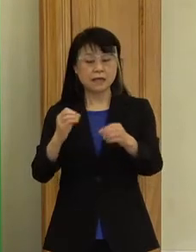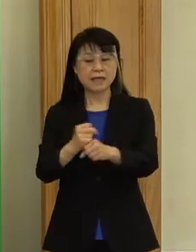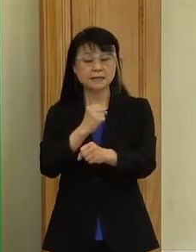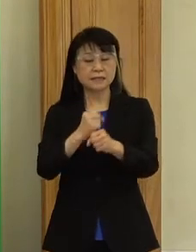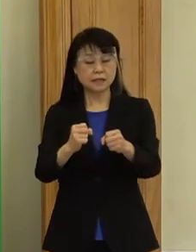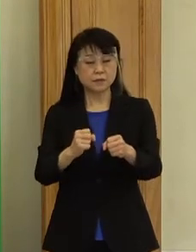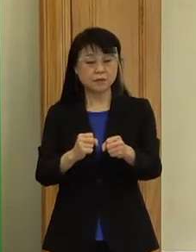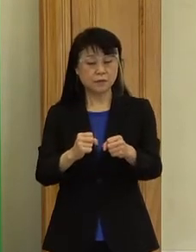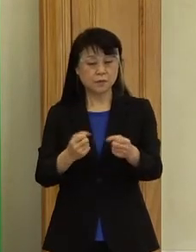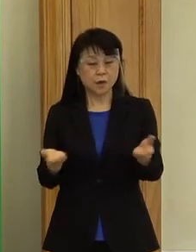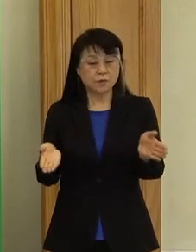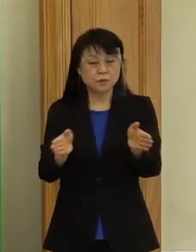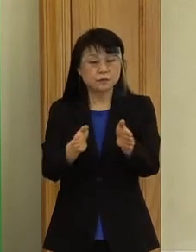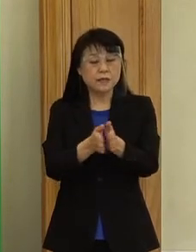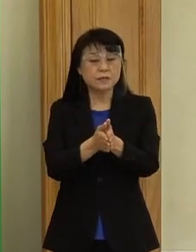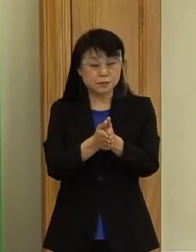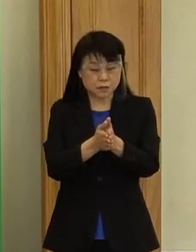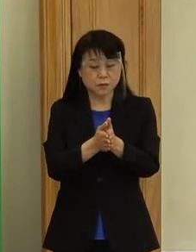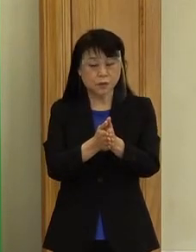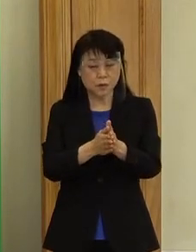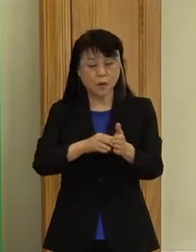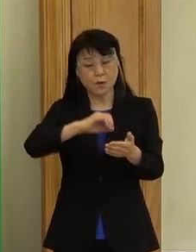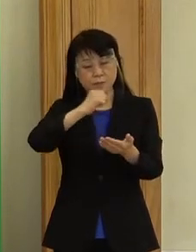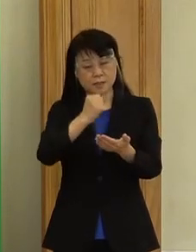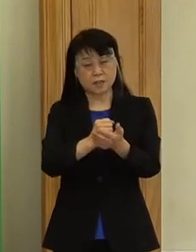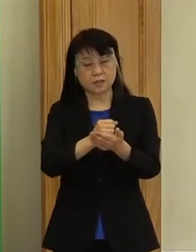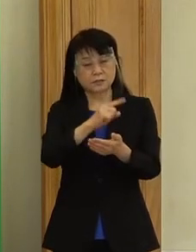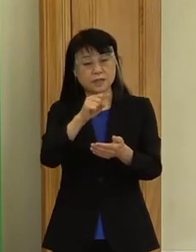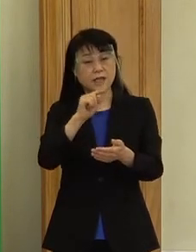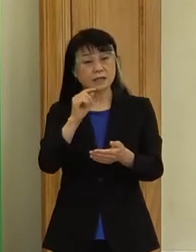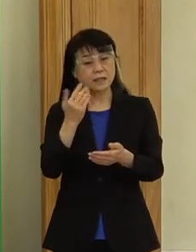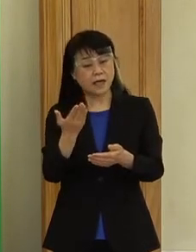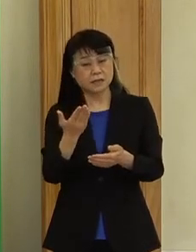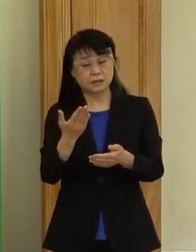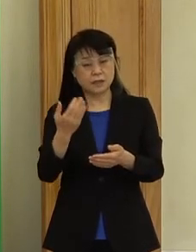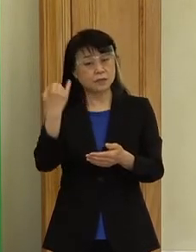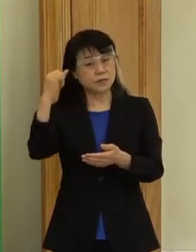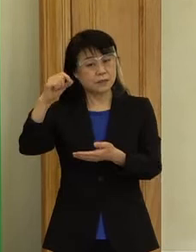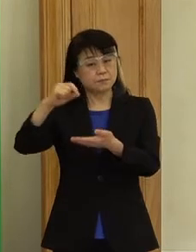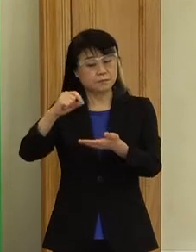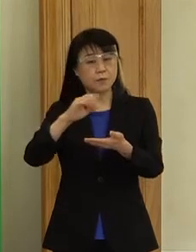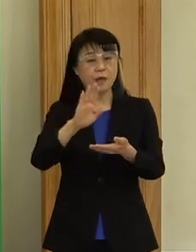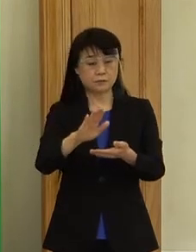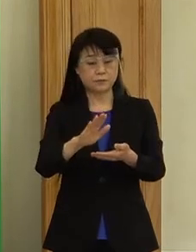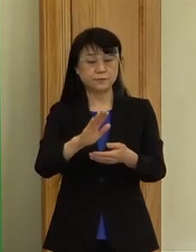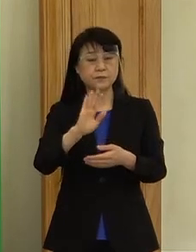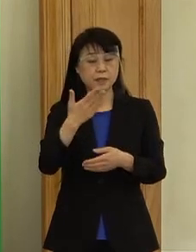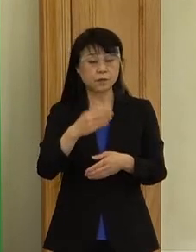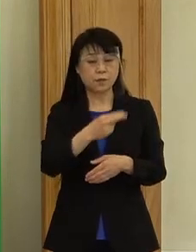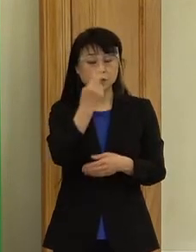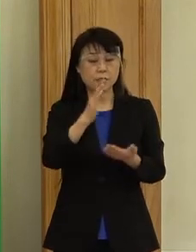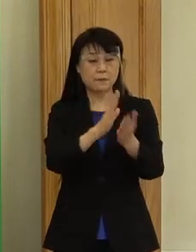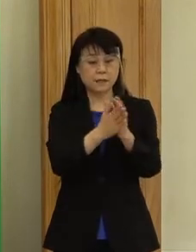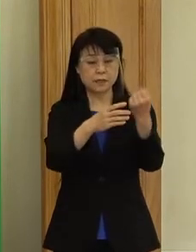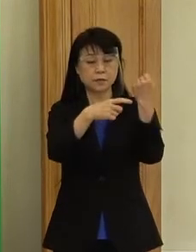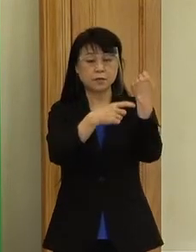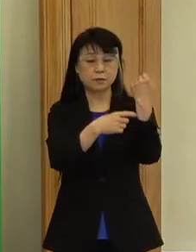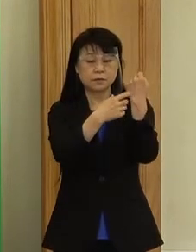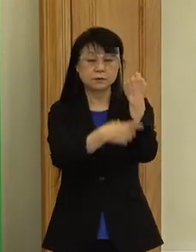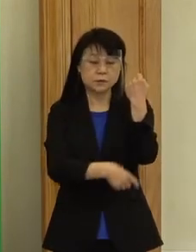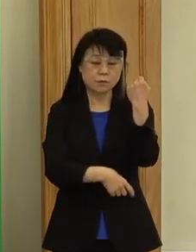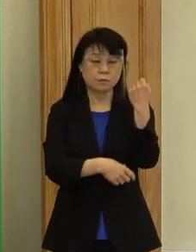見もあるようであります、まあ、ただ、本県の基幹産業の一つ、そして本県を引っ張ってきた